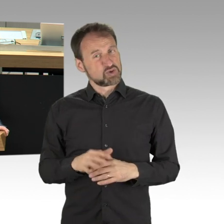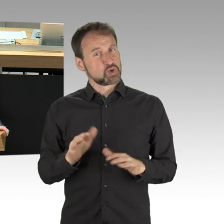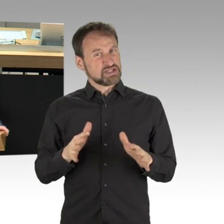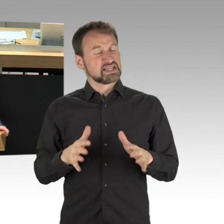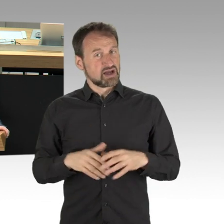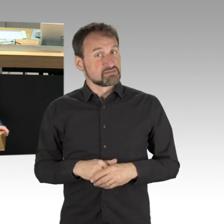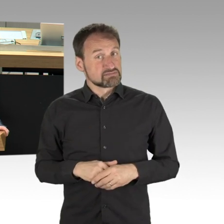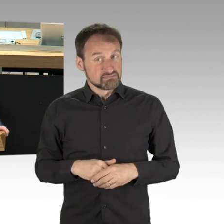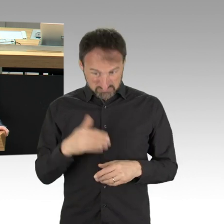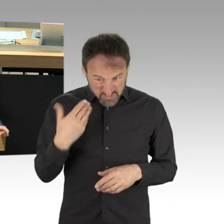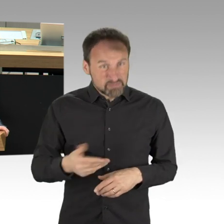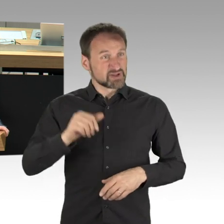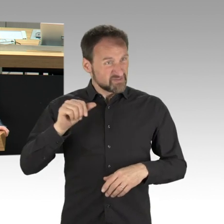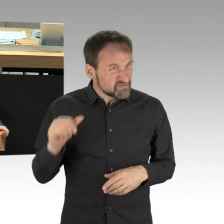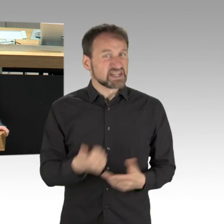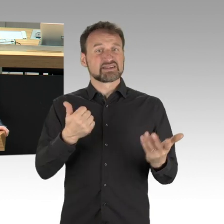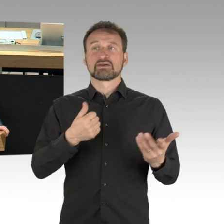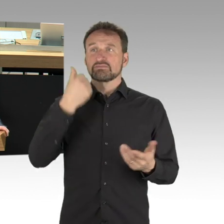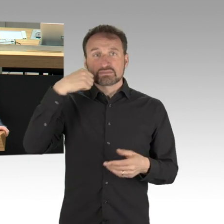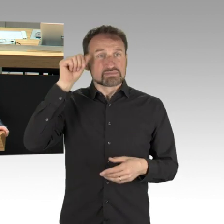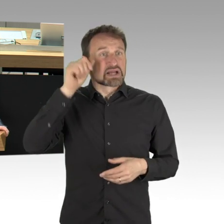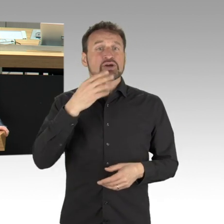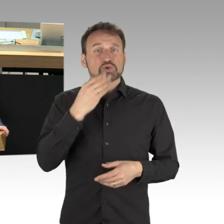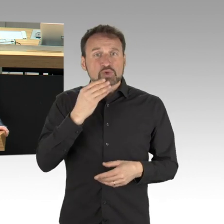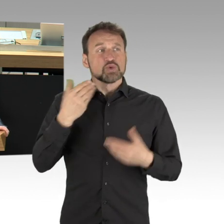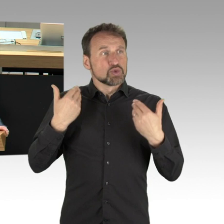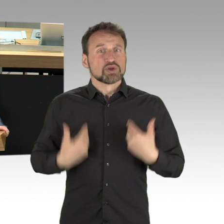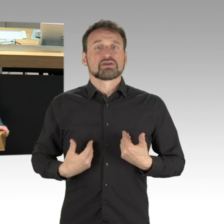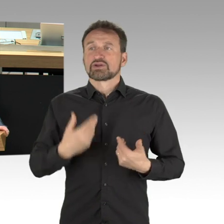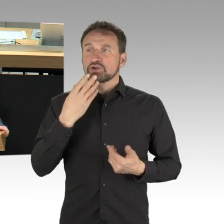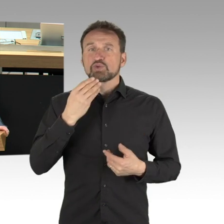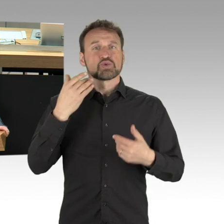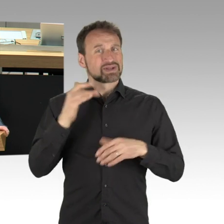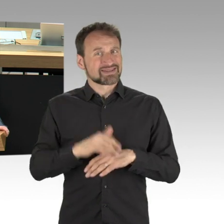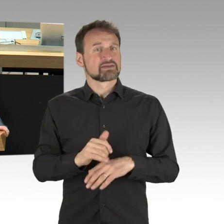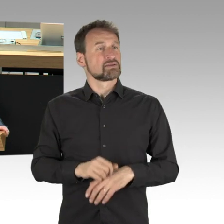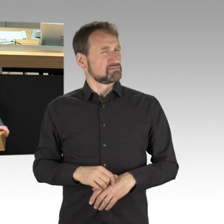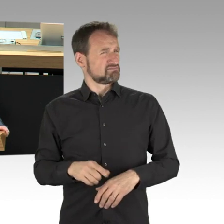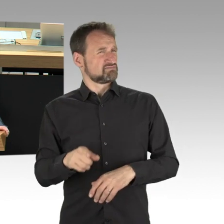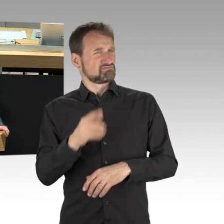ob sie diese Stadt verlassen. Und das ist doch in Anbetracht unserer Geschichte